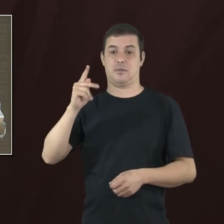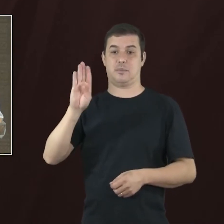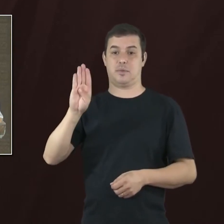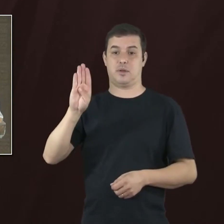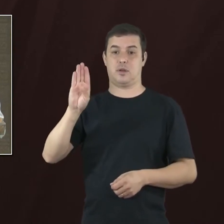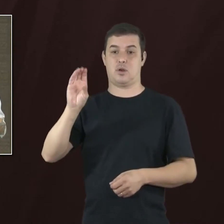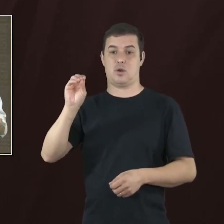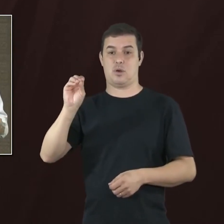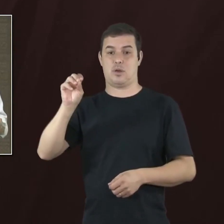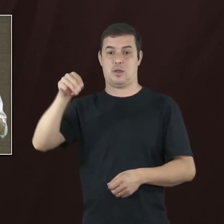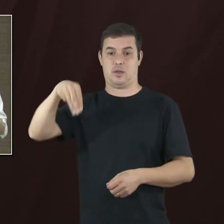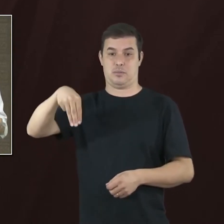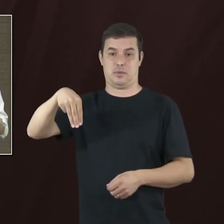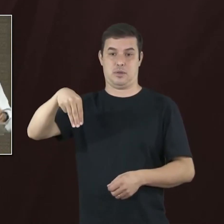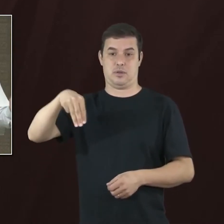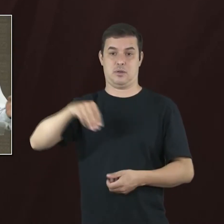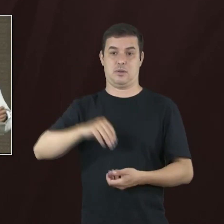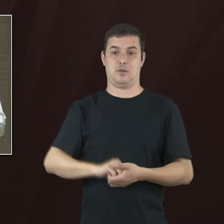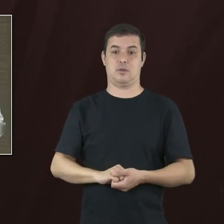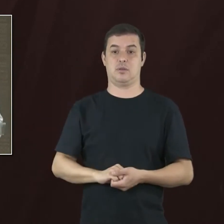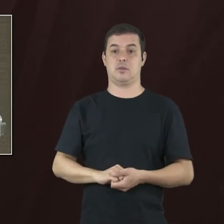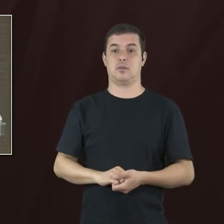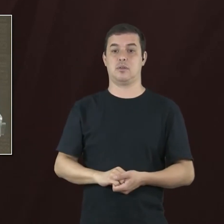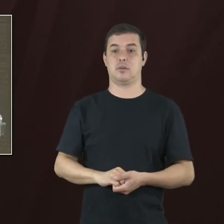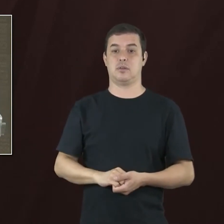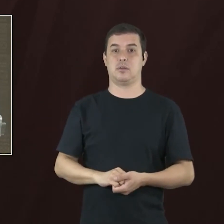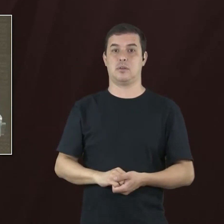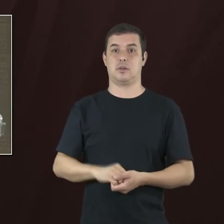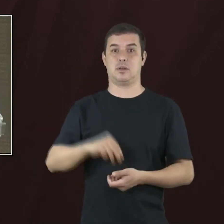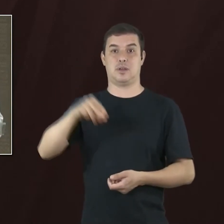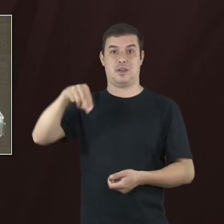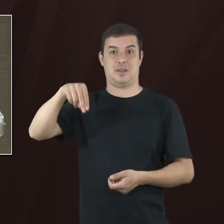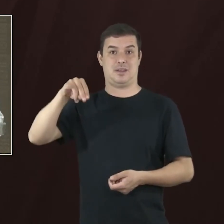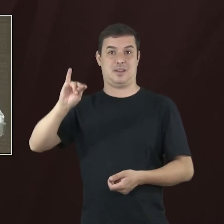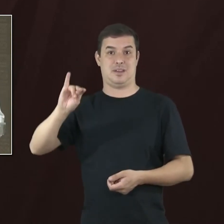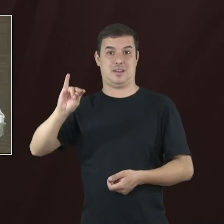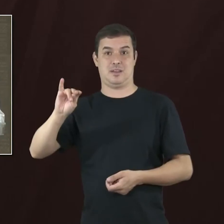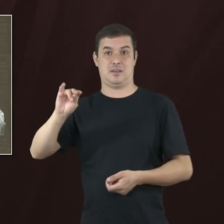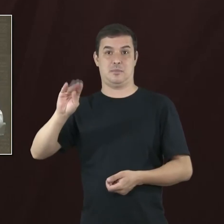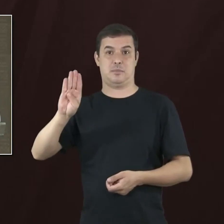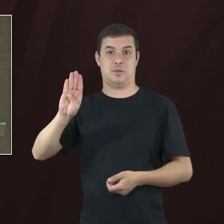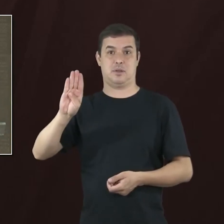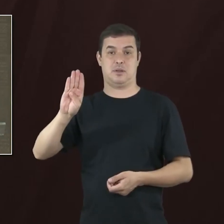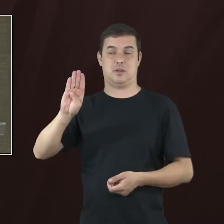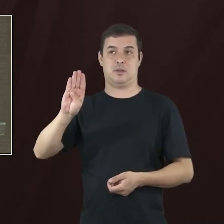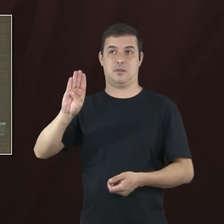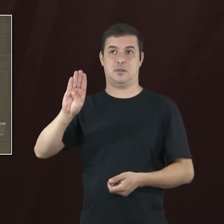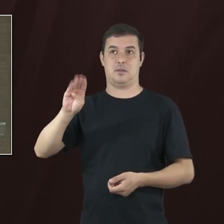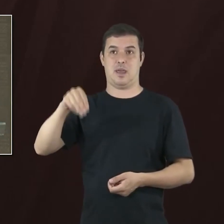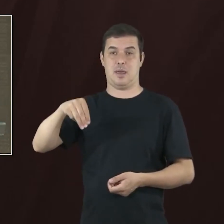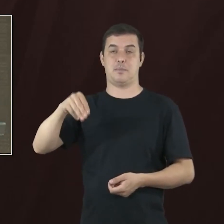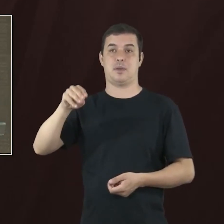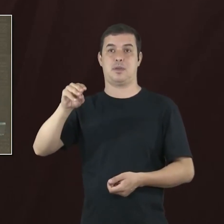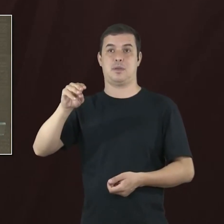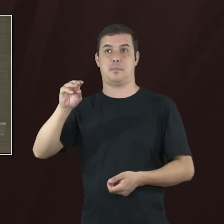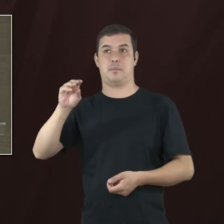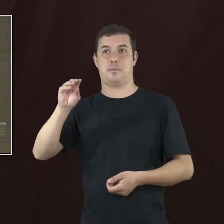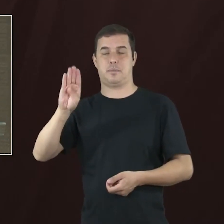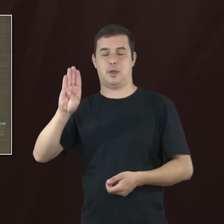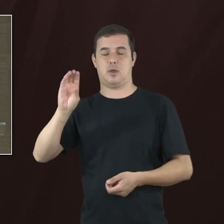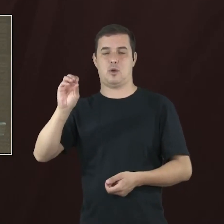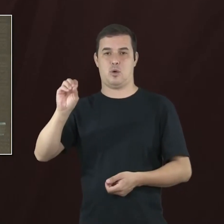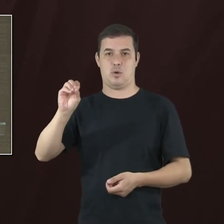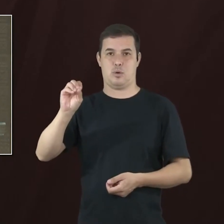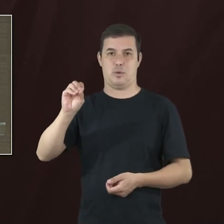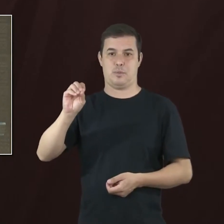Ninhbom, né? Ou em português poderia ser Nimbo, tá? Ningbo. Que é uma